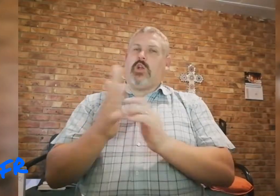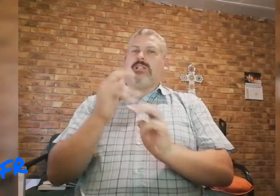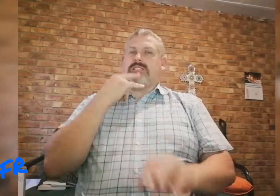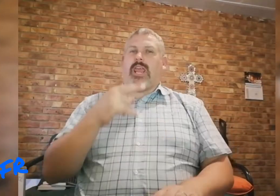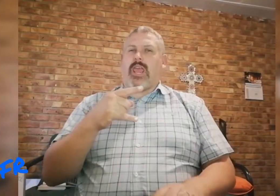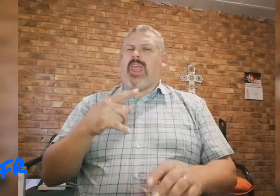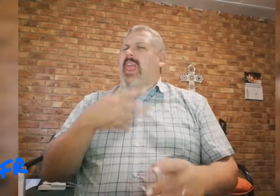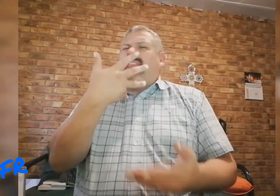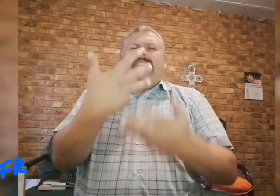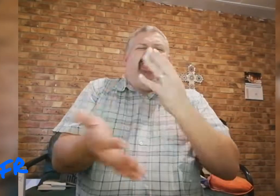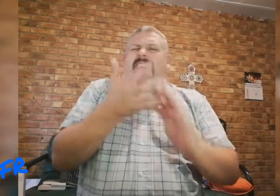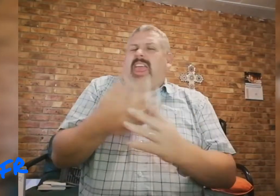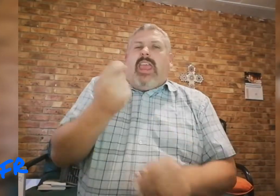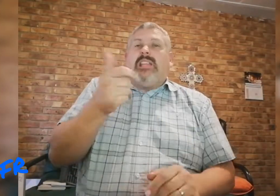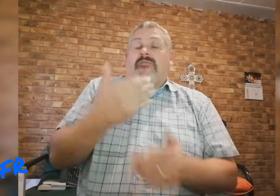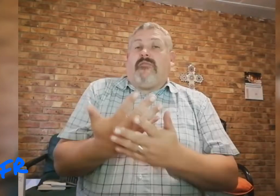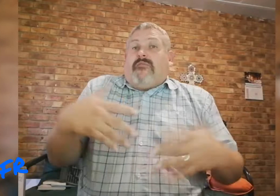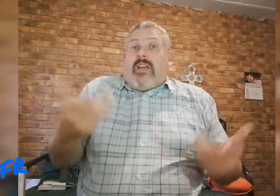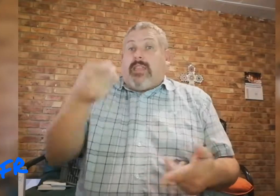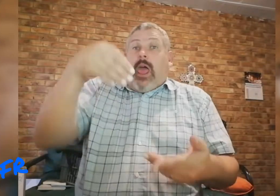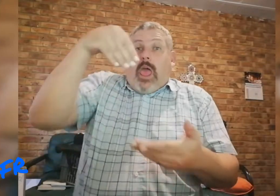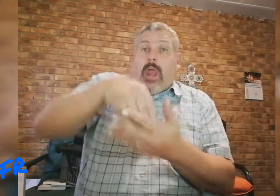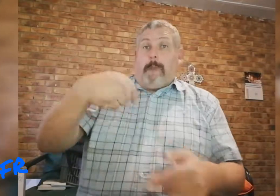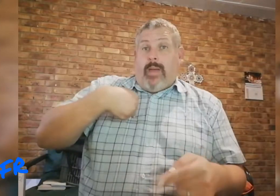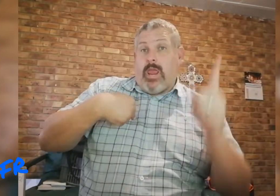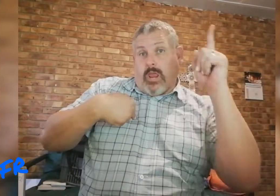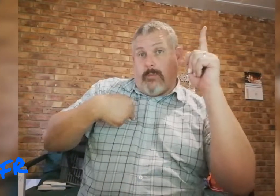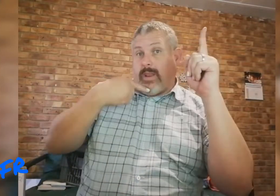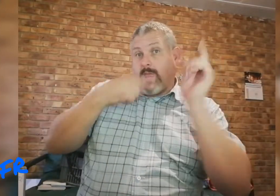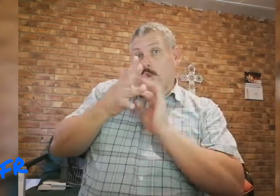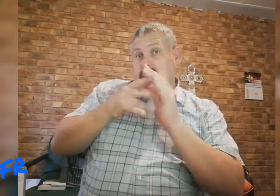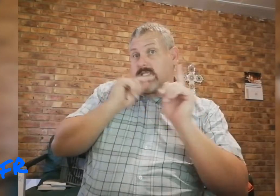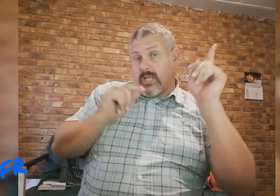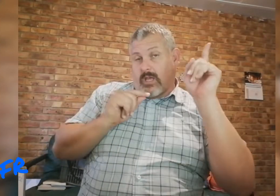Jesus sê, enige iets wat julle in my tegen Jesus' naam